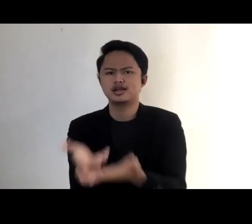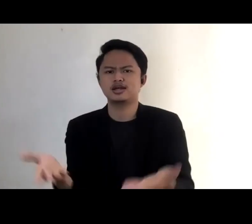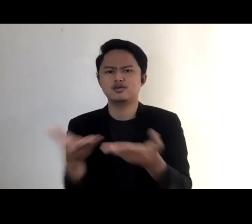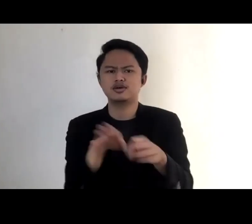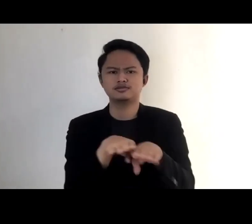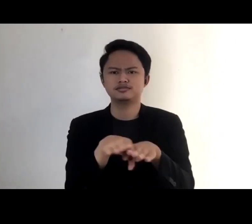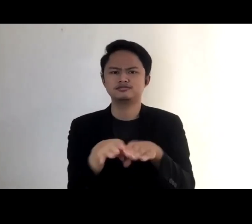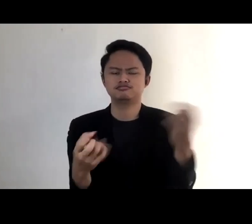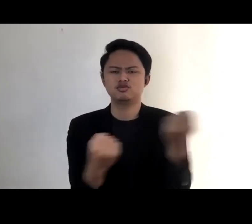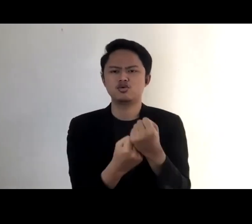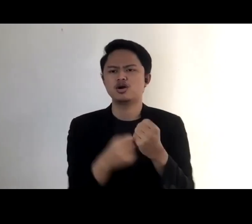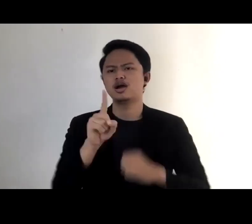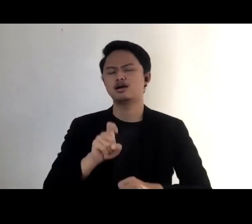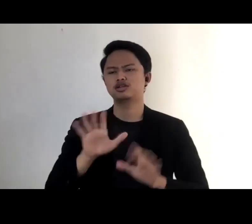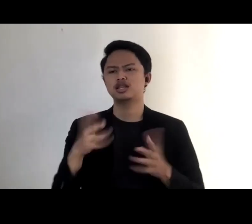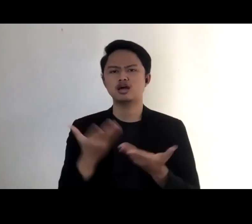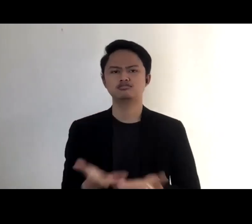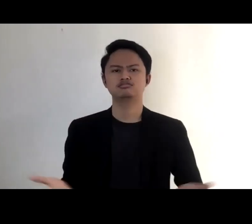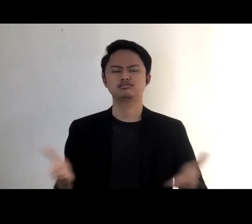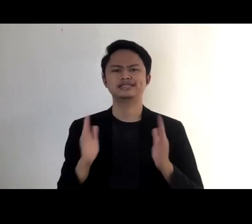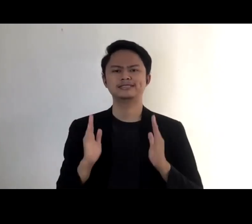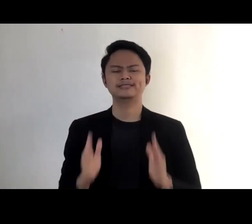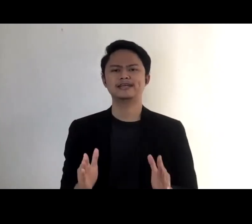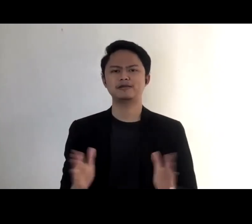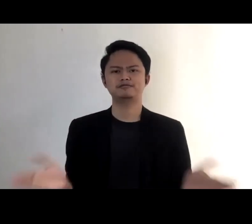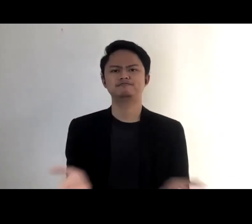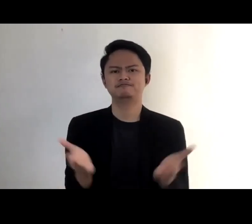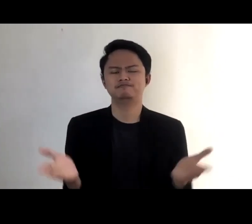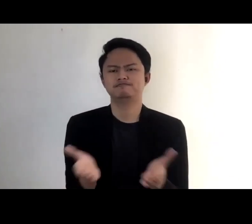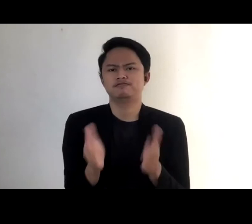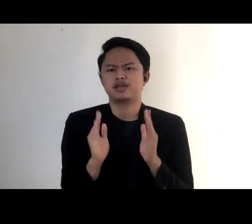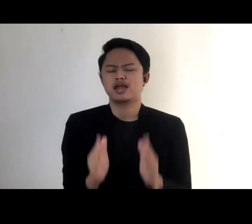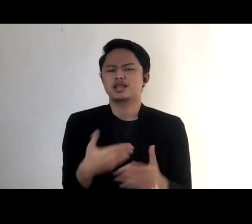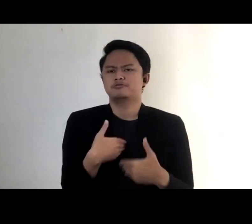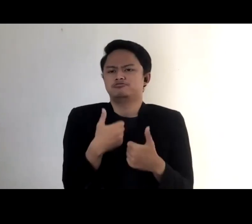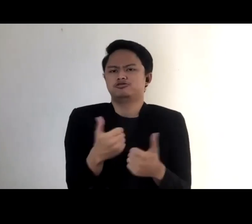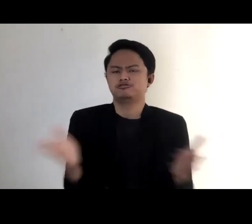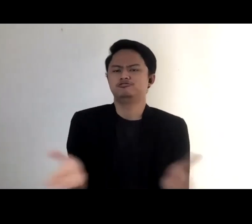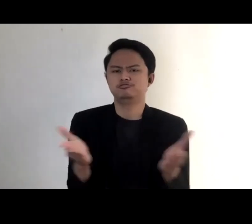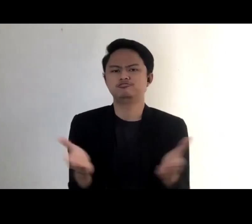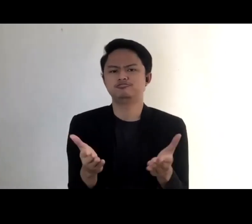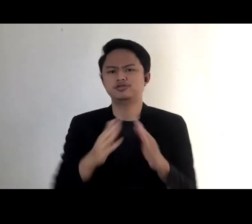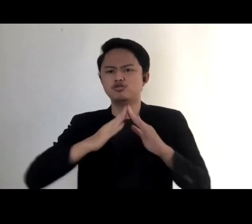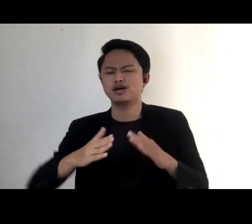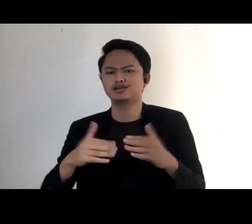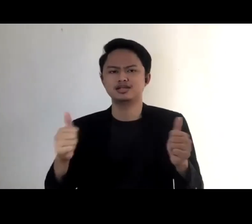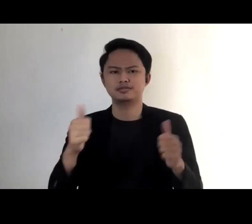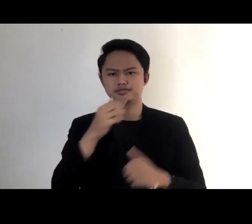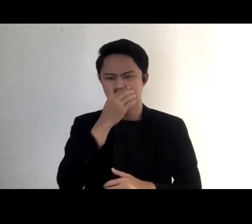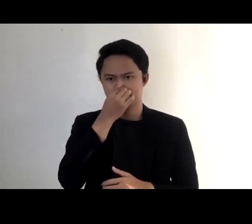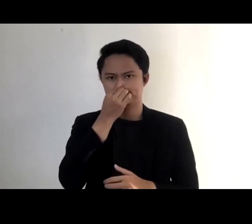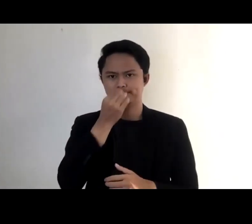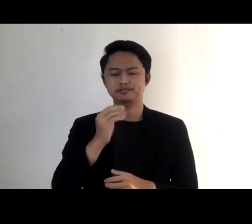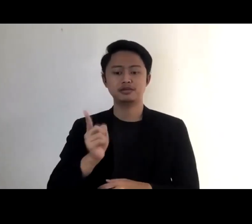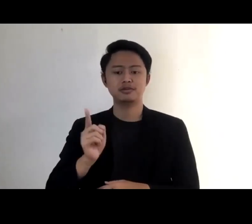didorong. Perubahan perilaku, perubahan sikap, menyiapkan karakter baik itu yang harus dipersiapkan di rumah. Karena